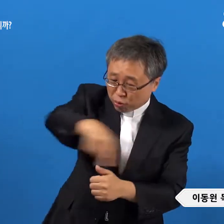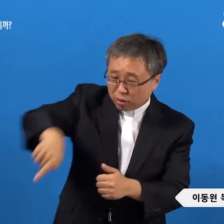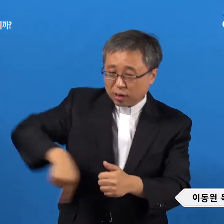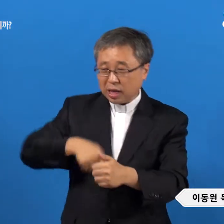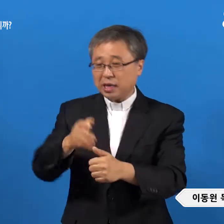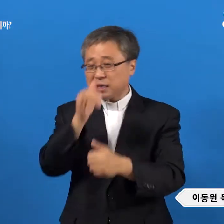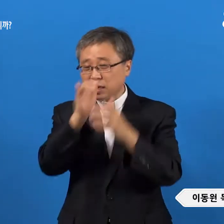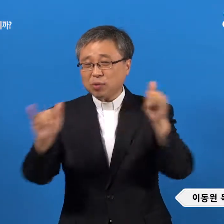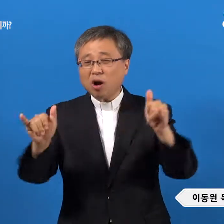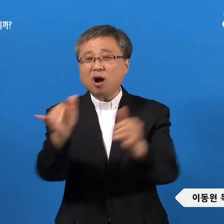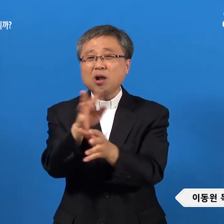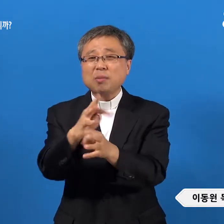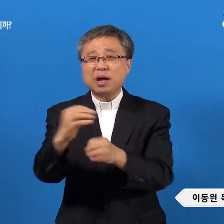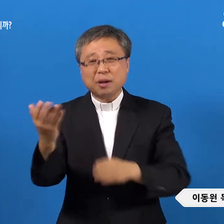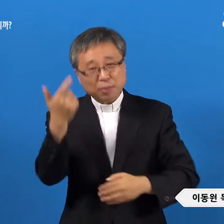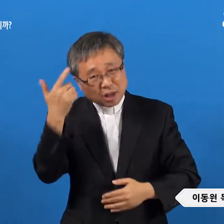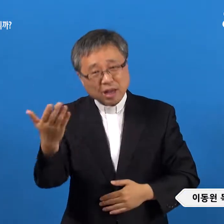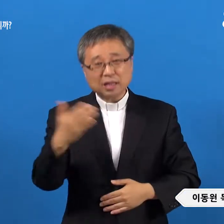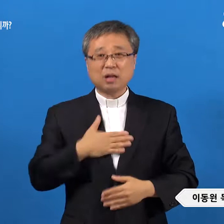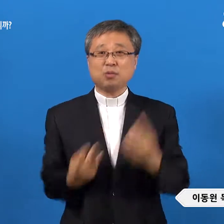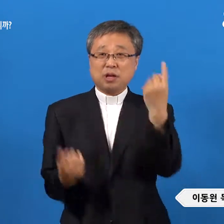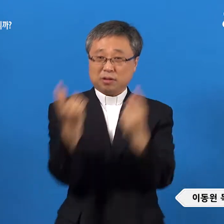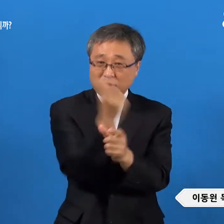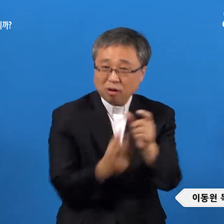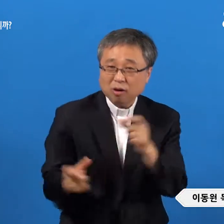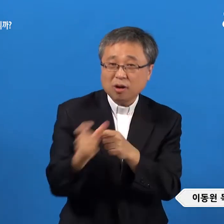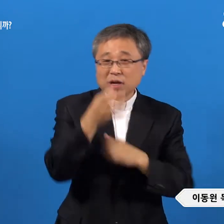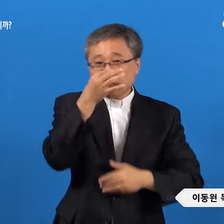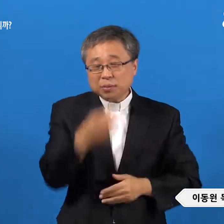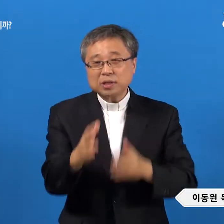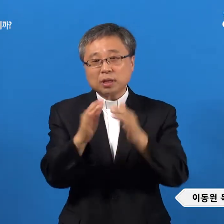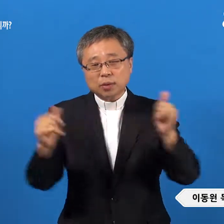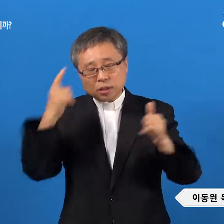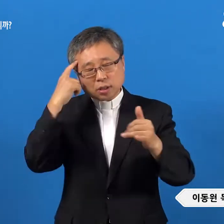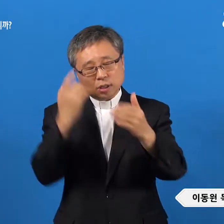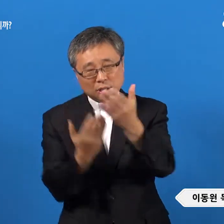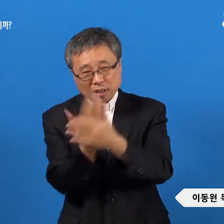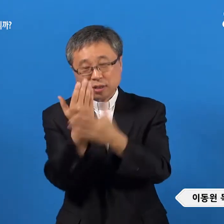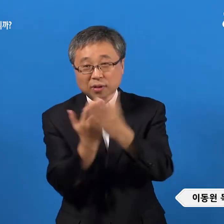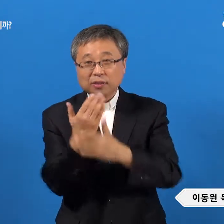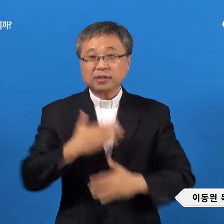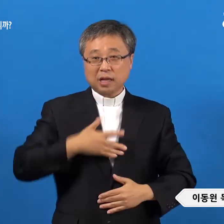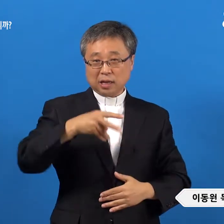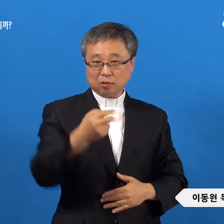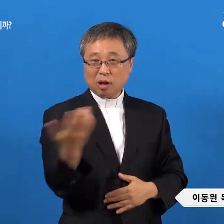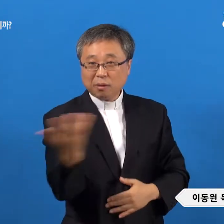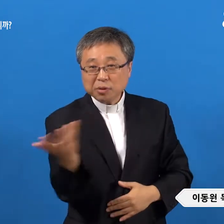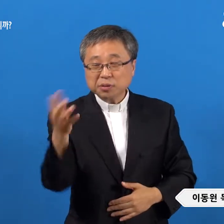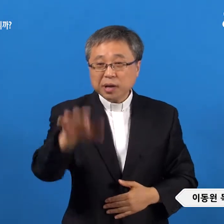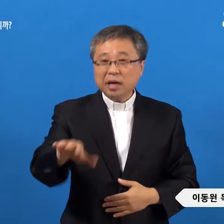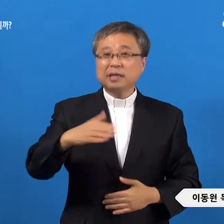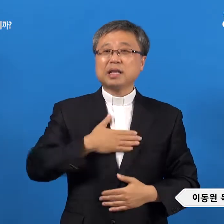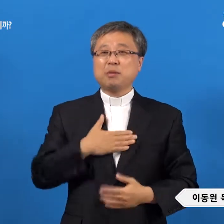더 아팠을까? 나보다 더 힘든 사람들을 생각해냅니다. 나도 아프지만 나보다 더 아픈